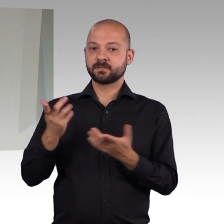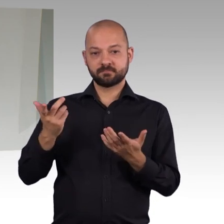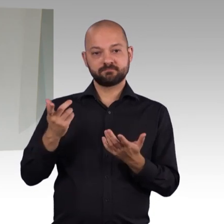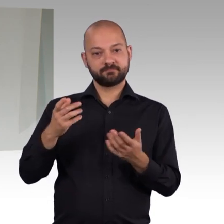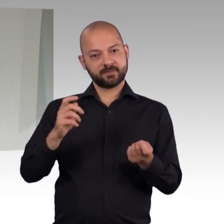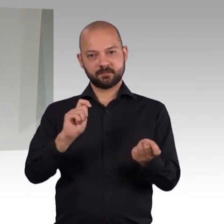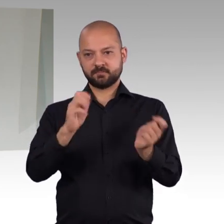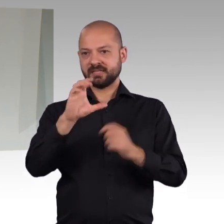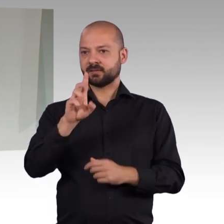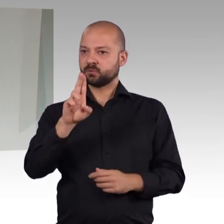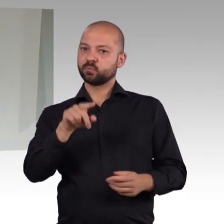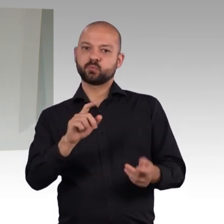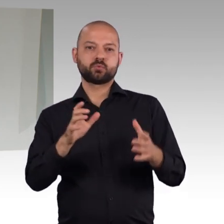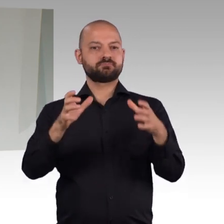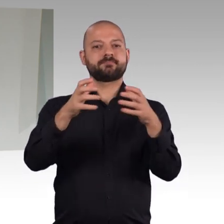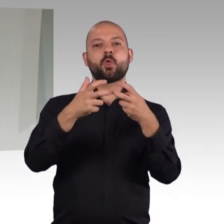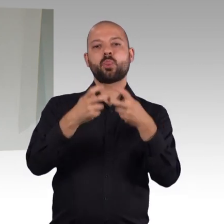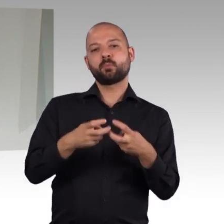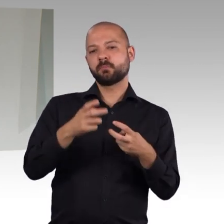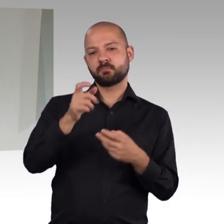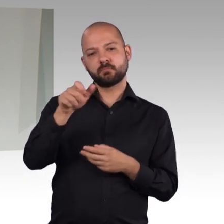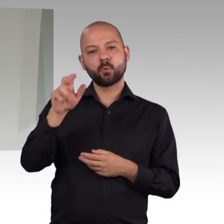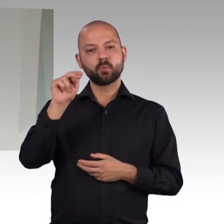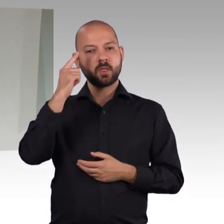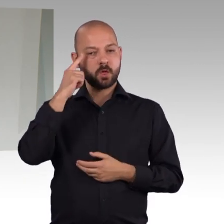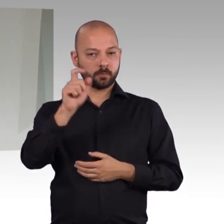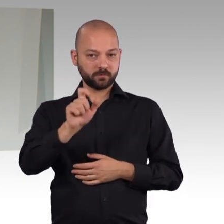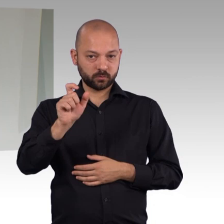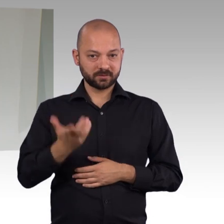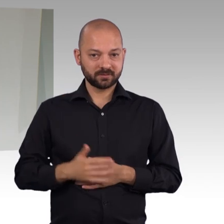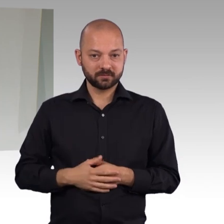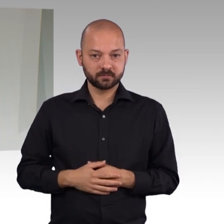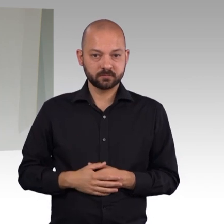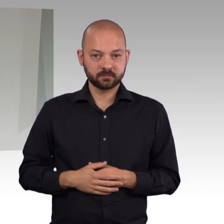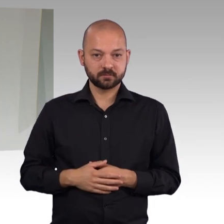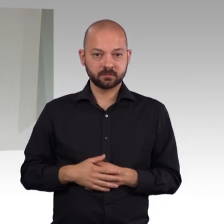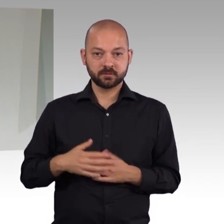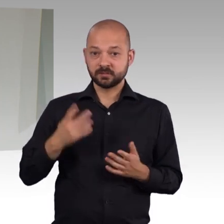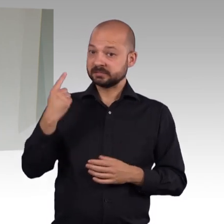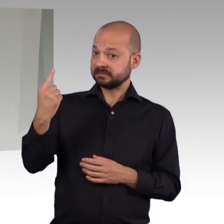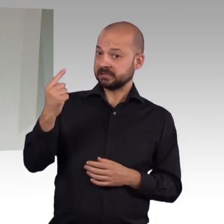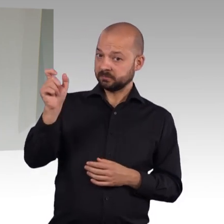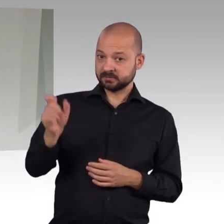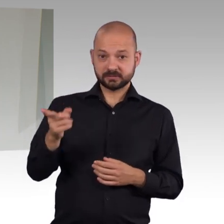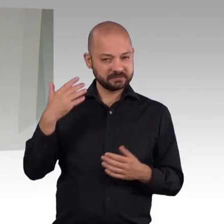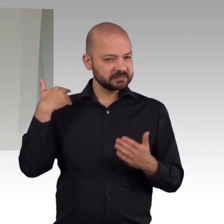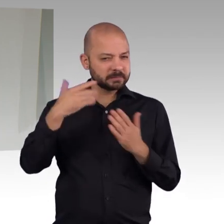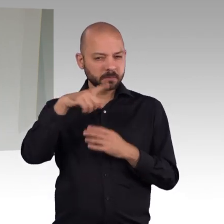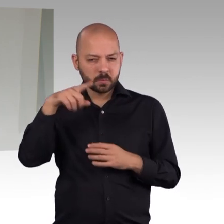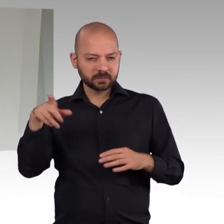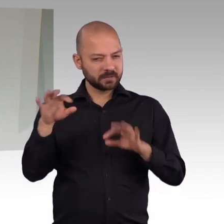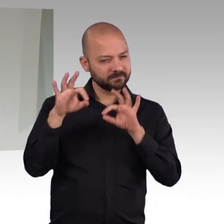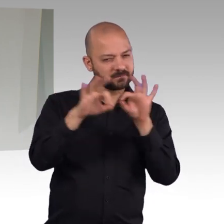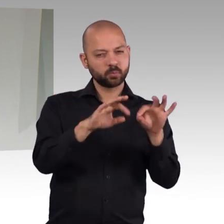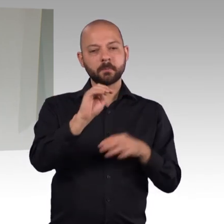Es ist aber so, dass sie gar nicht zur Wahl gestanden hat. Ich glaube, das ist eine schwere Verletzung der Demokratie. Was